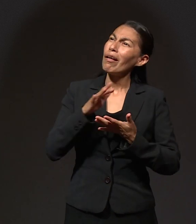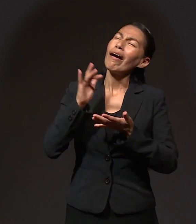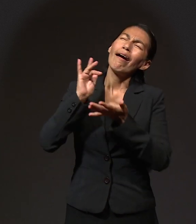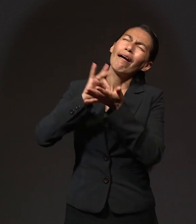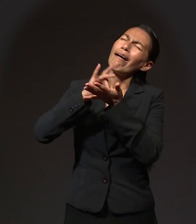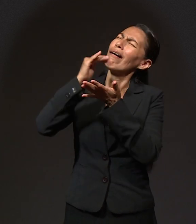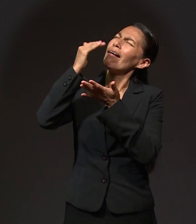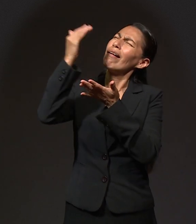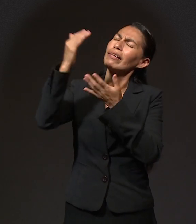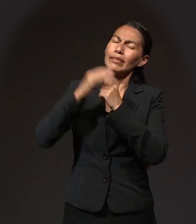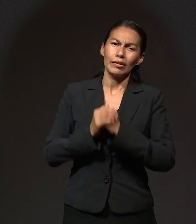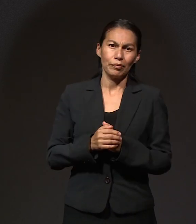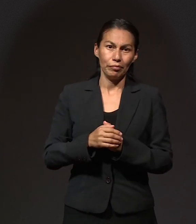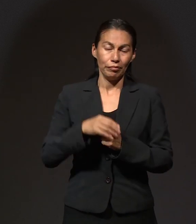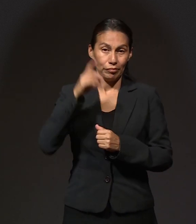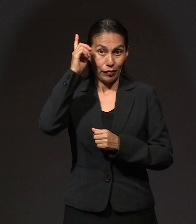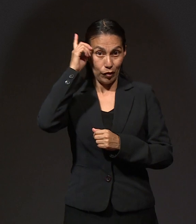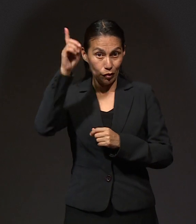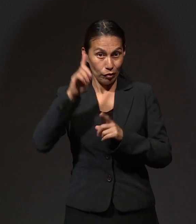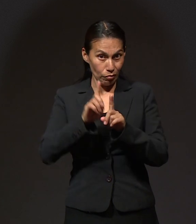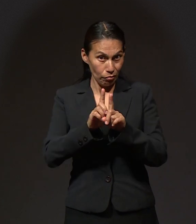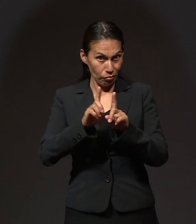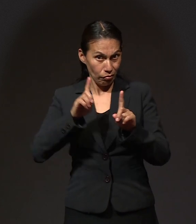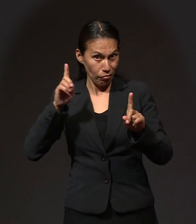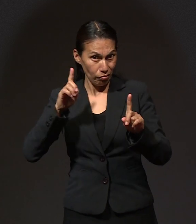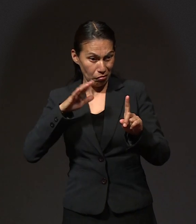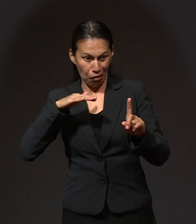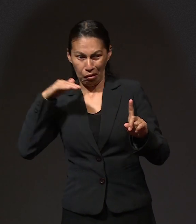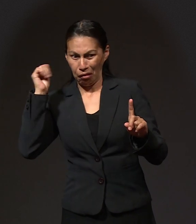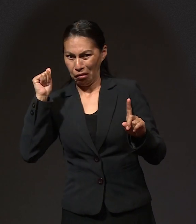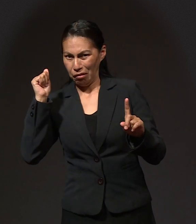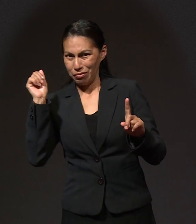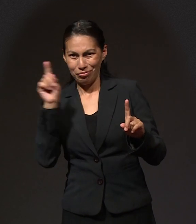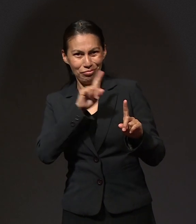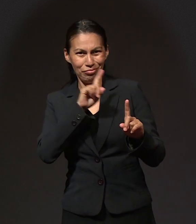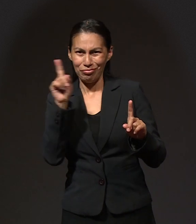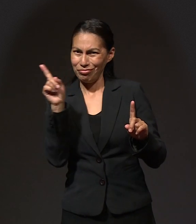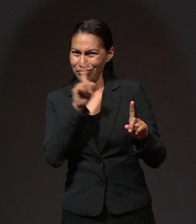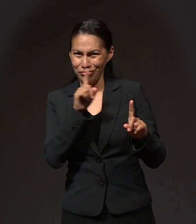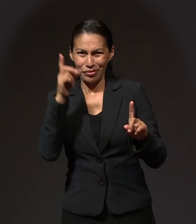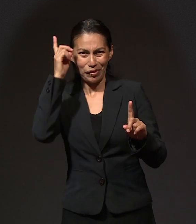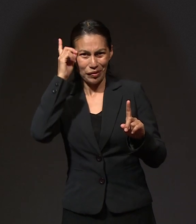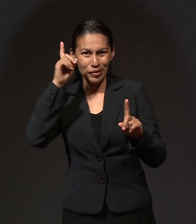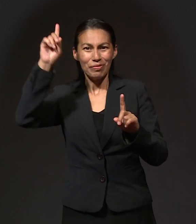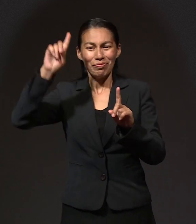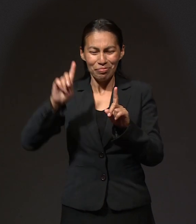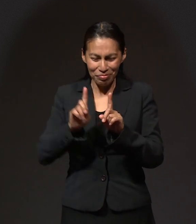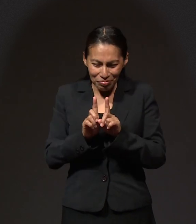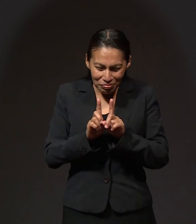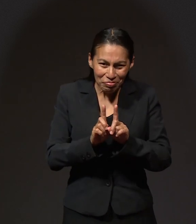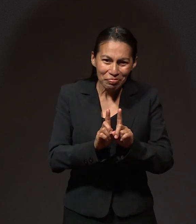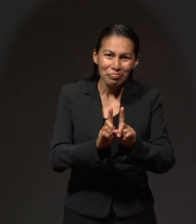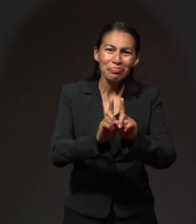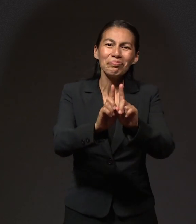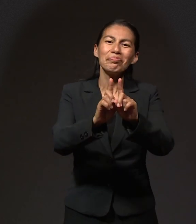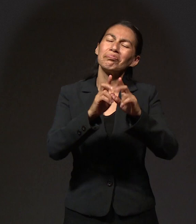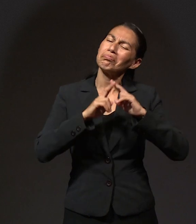desamparará. Esta noche platicaremos con un hombre